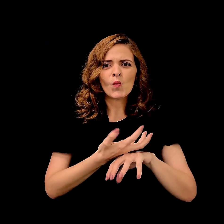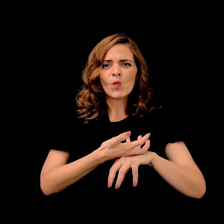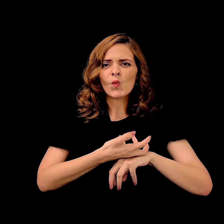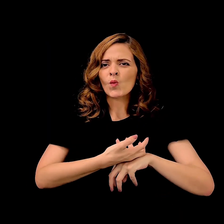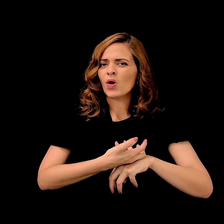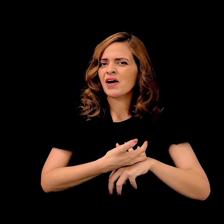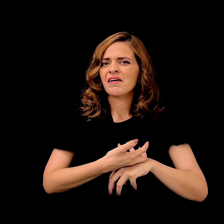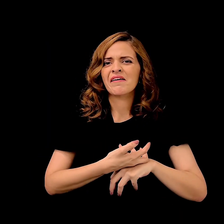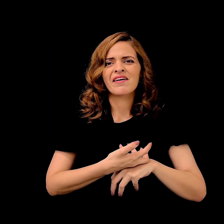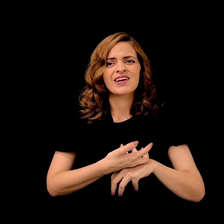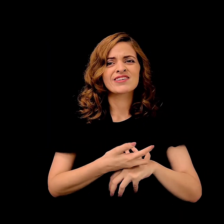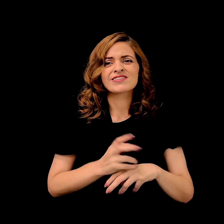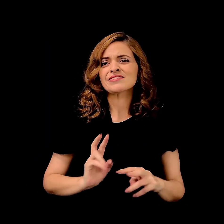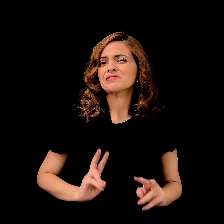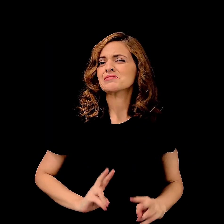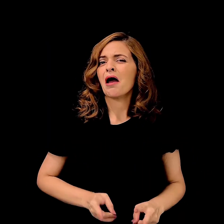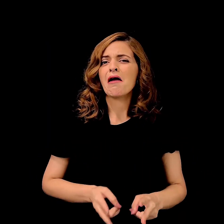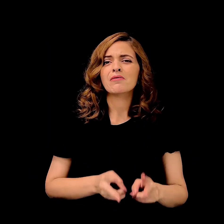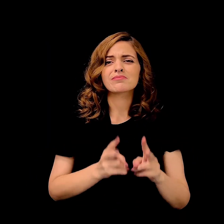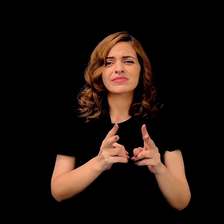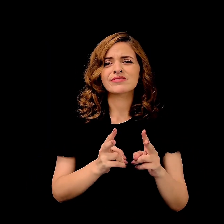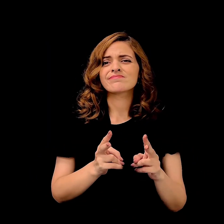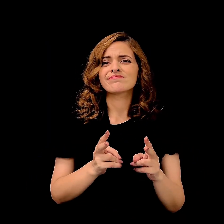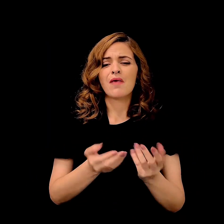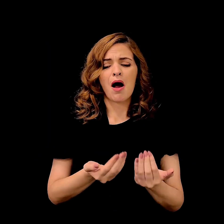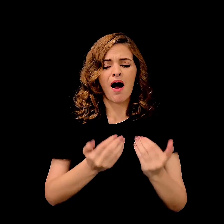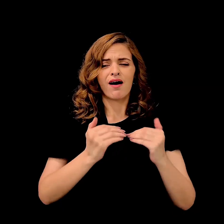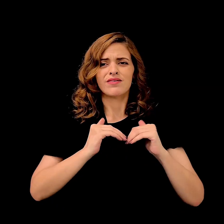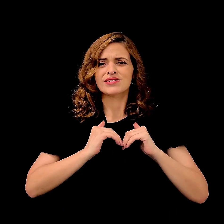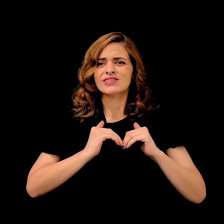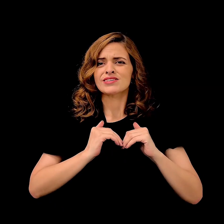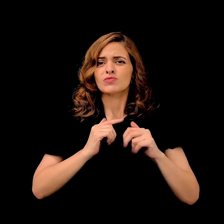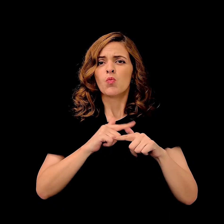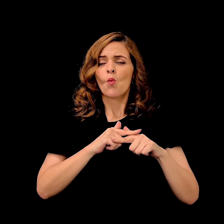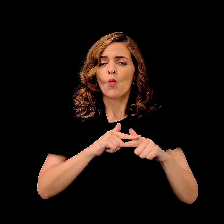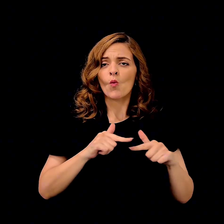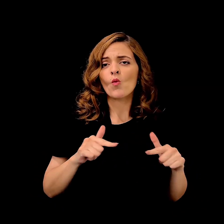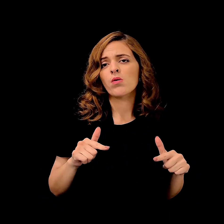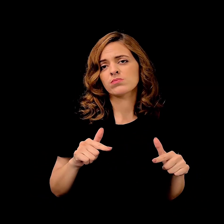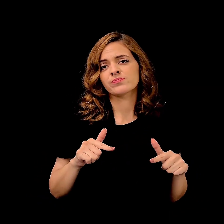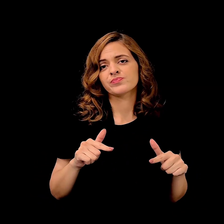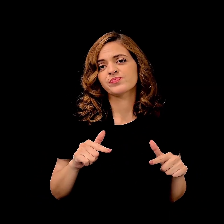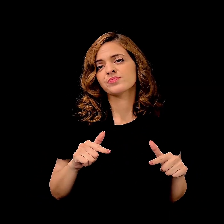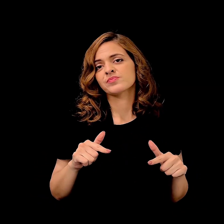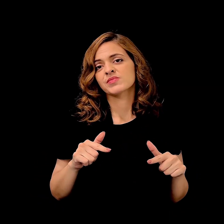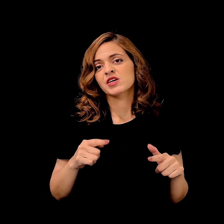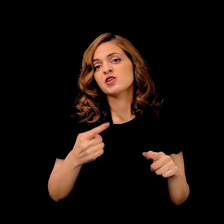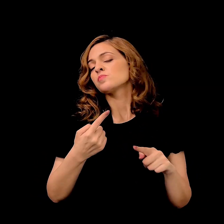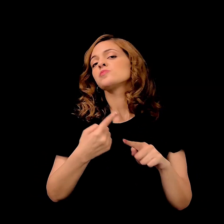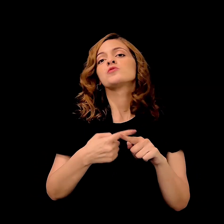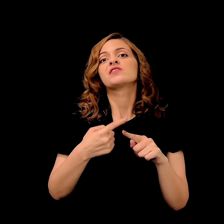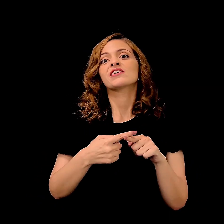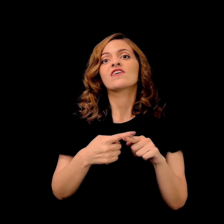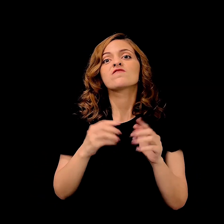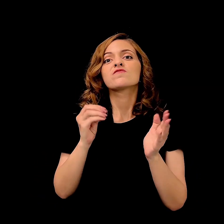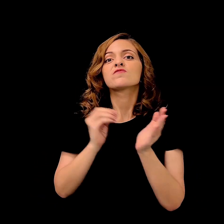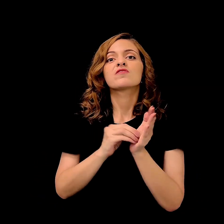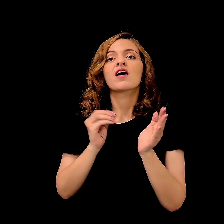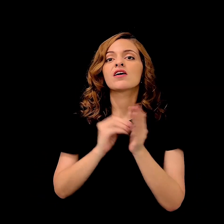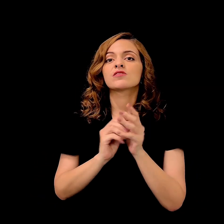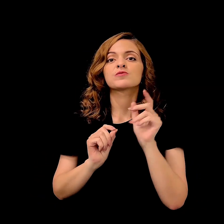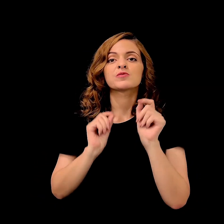e miserável, enferma. Por quê? Lhe falta a direção